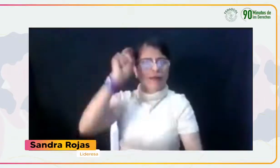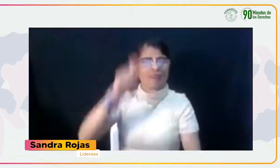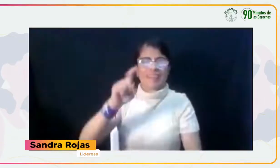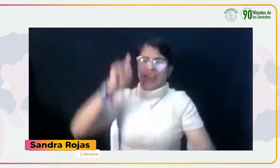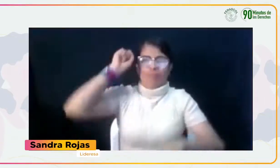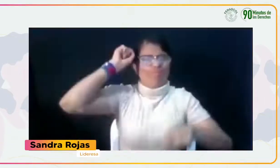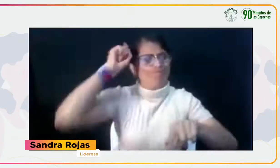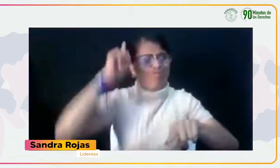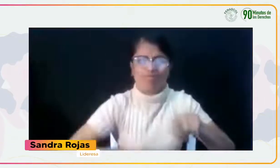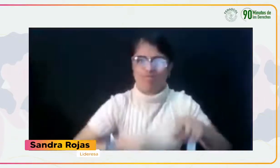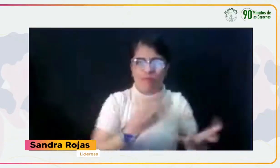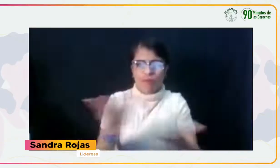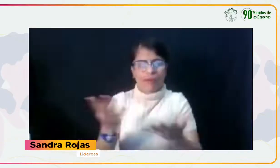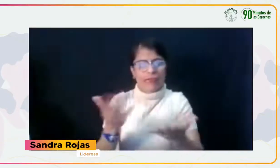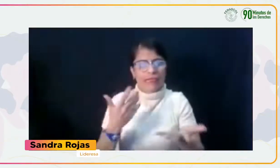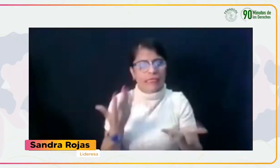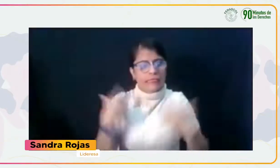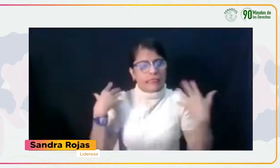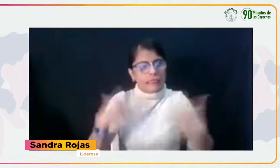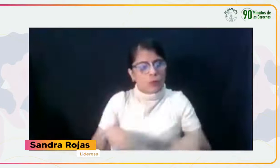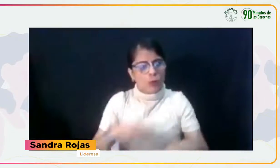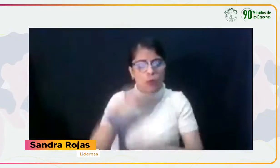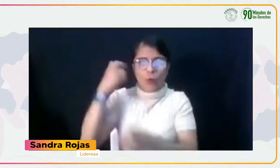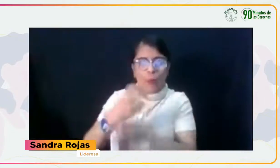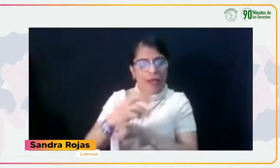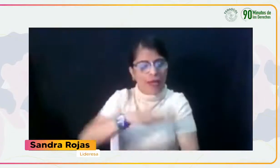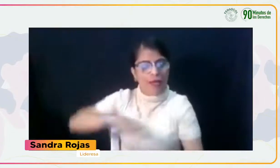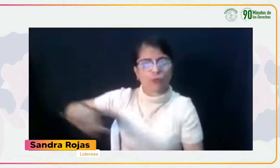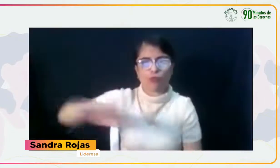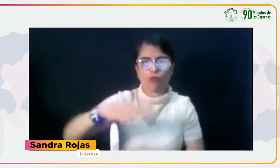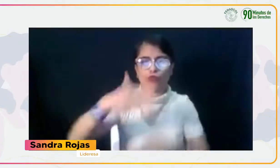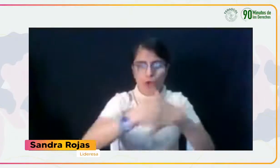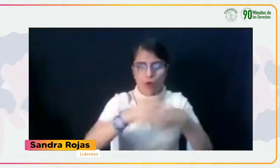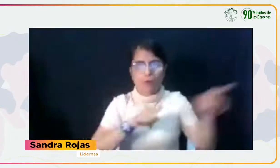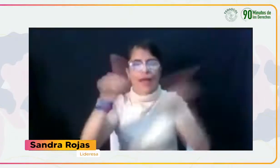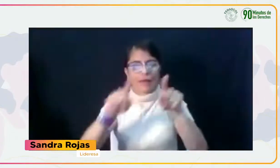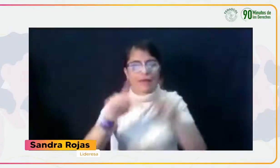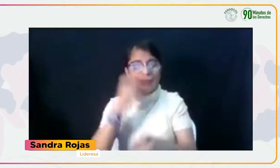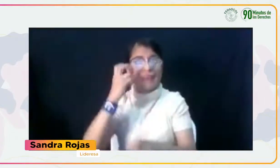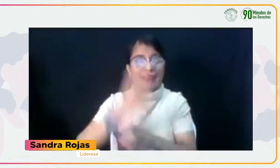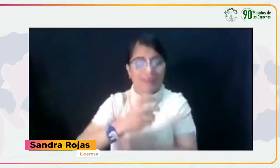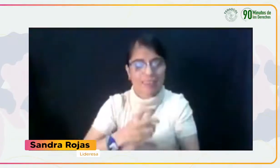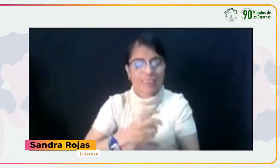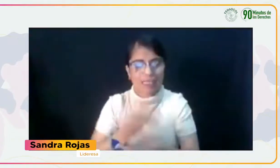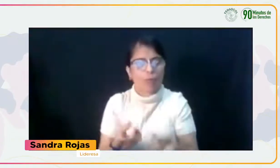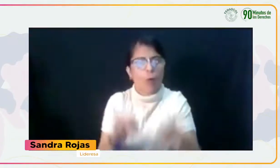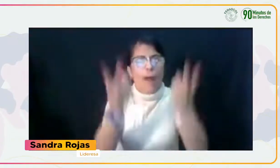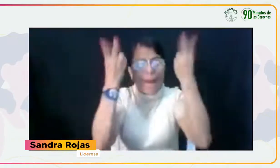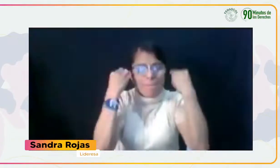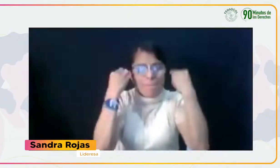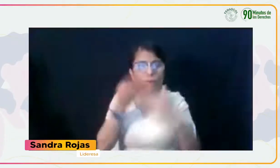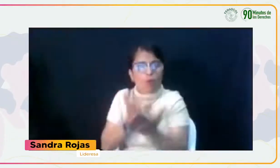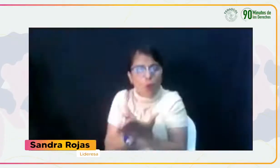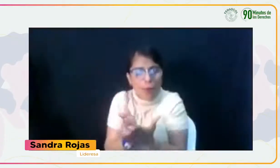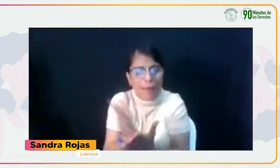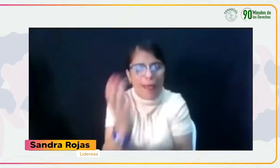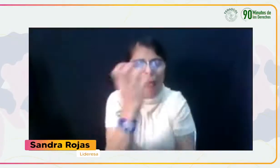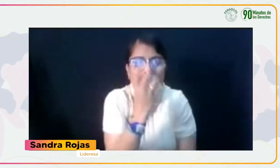que las cobije, que las protege, pero a veces dicen es que no puedo denunciar, no puedo hacerlo. Y es muy complejo, lo vemos en todo el territorio nacional, esa